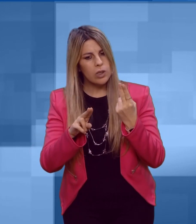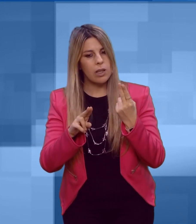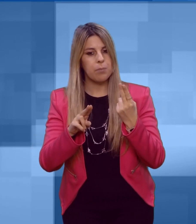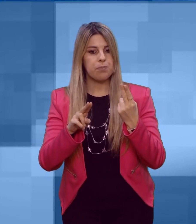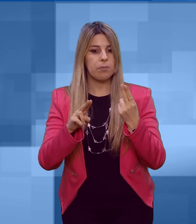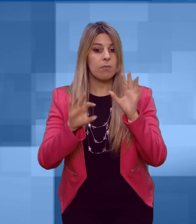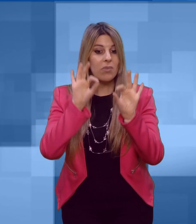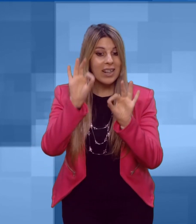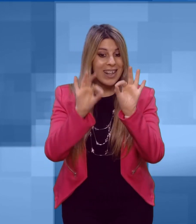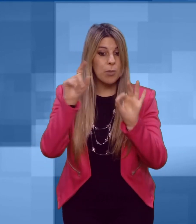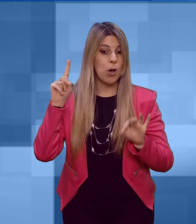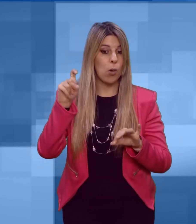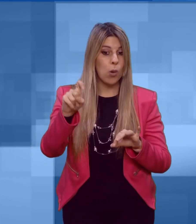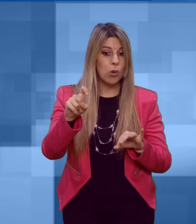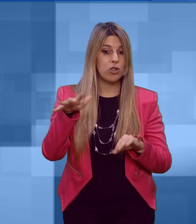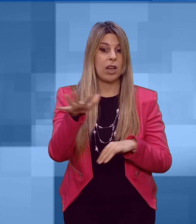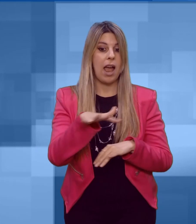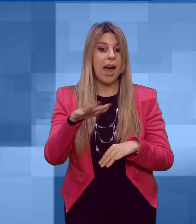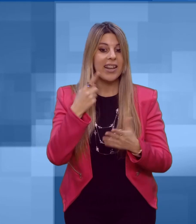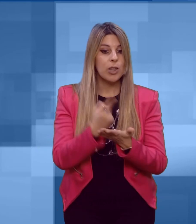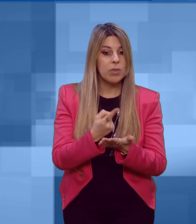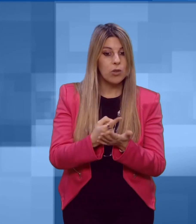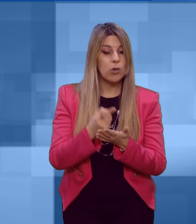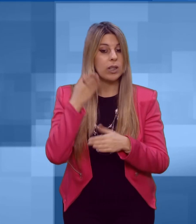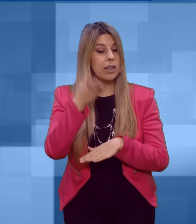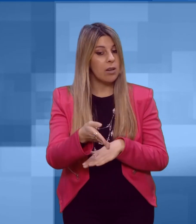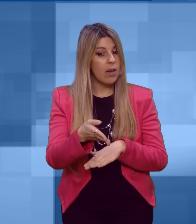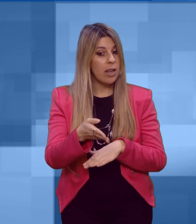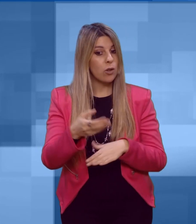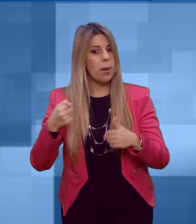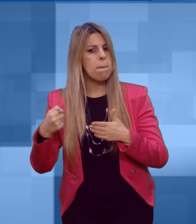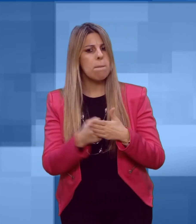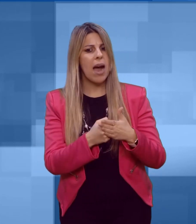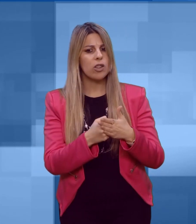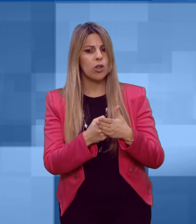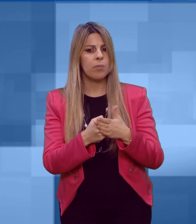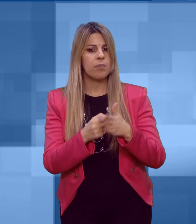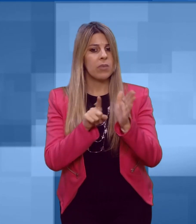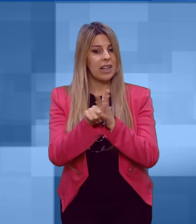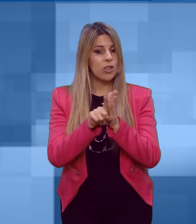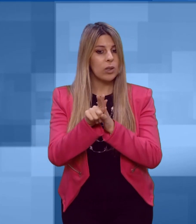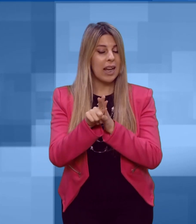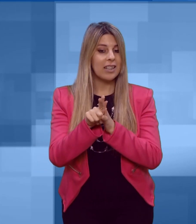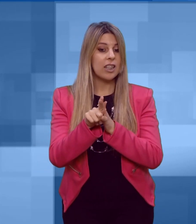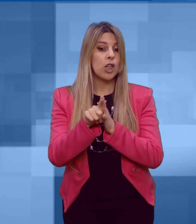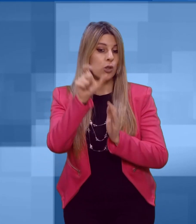oncologiche, l'area di bisogno e di intervento, l'impatto degli esiti sugli assistiti e sugli